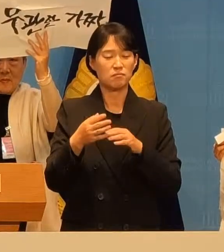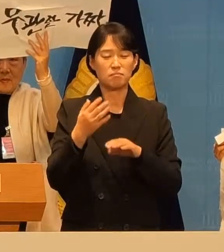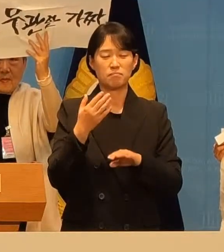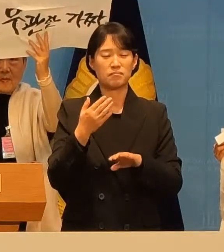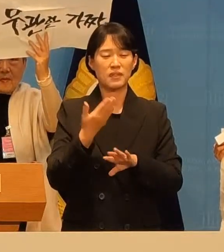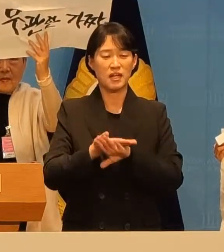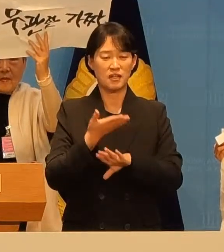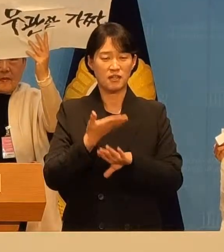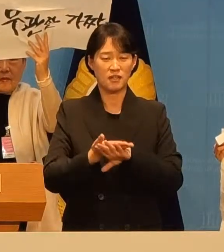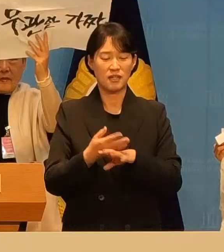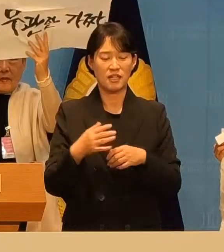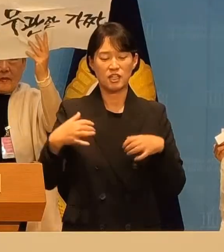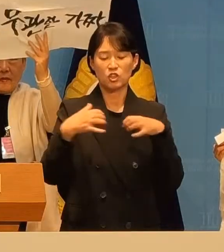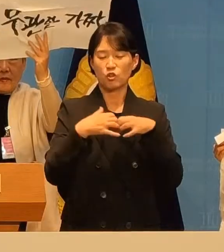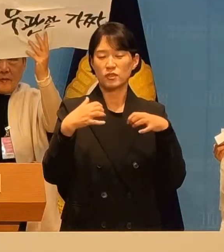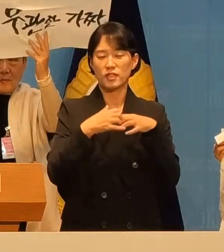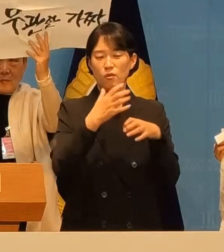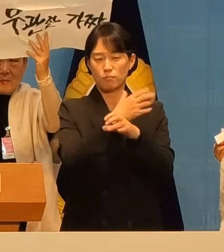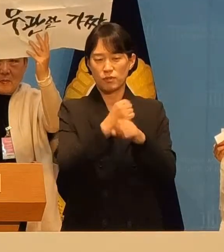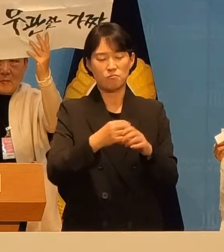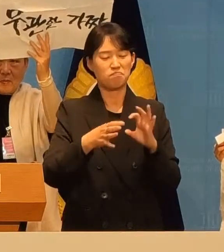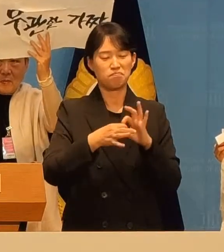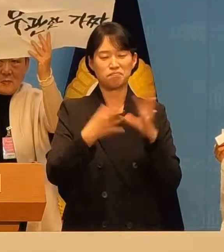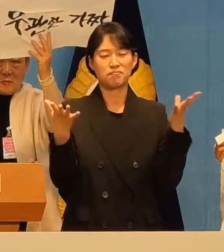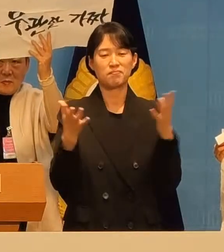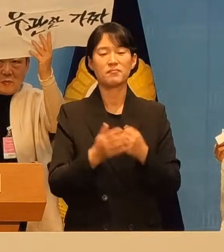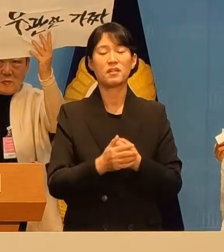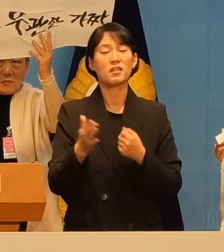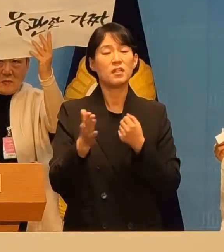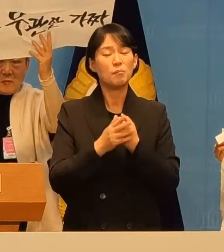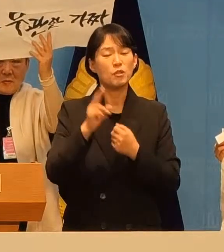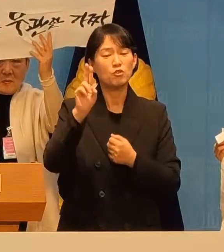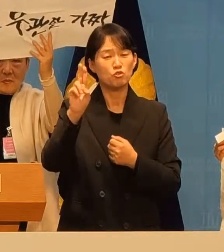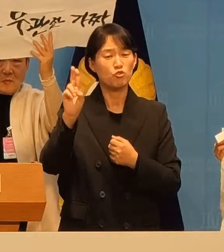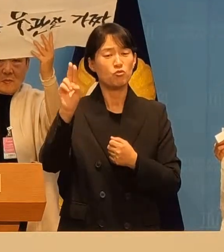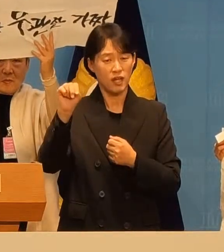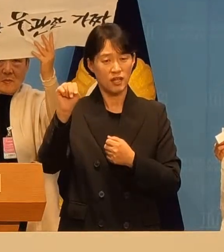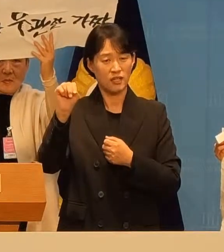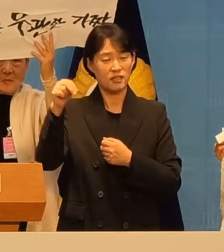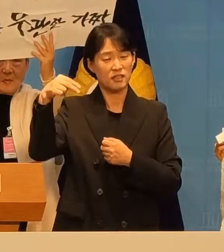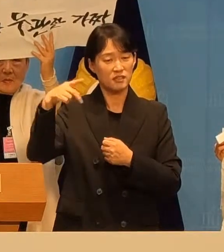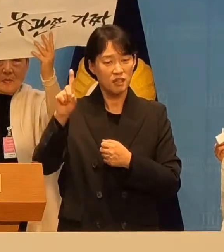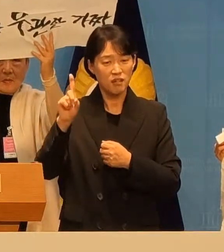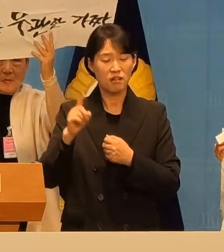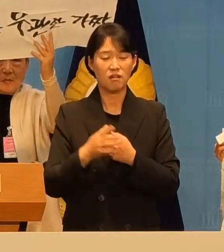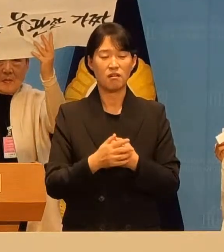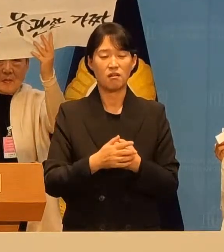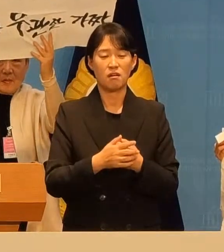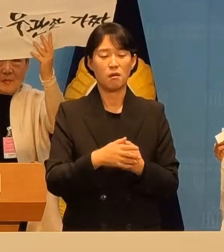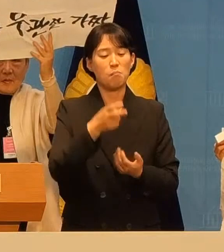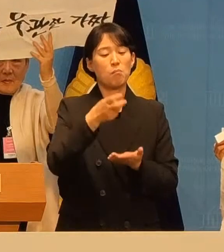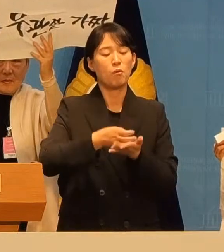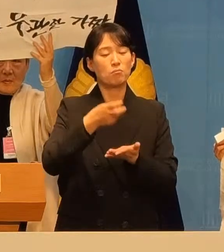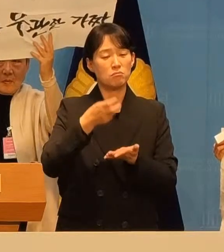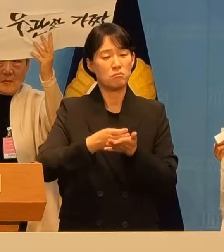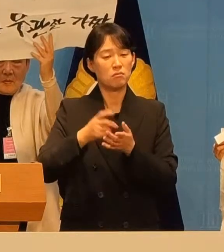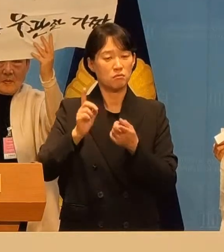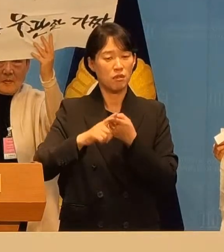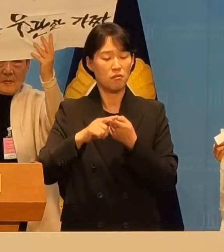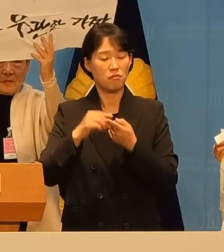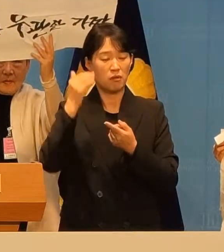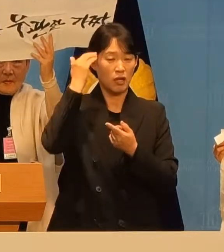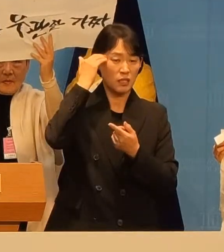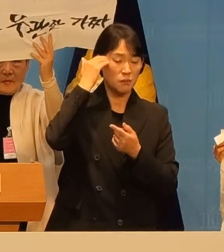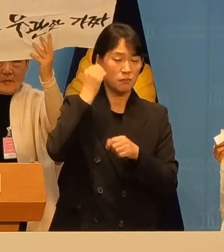따라서 정전협정 체결 주체인 유엔사가 9.19 남북 군사 합의서 이행 사업과 법률에 의해 간섭한다면 이는